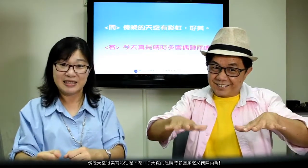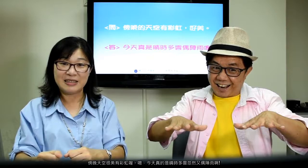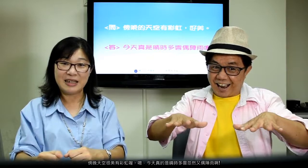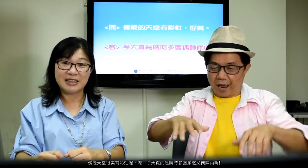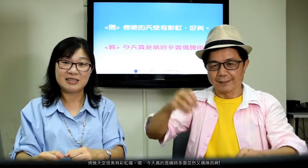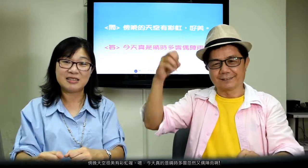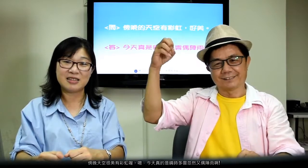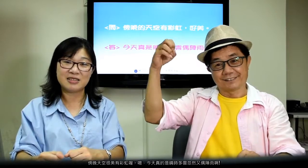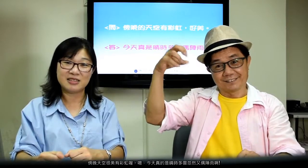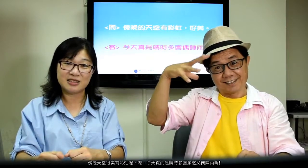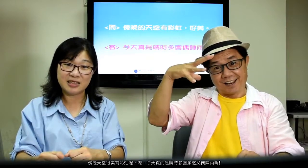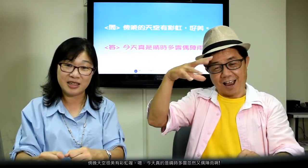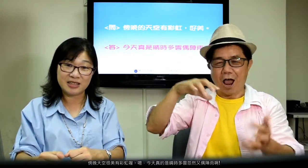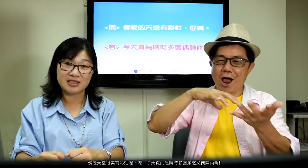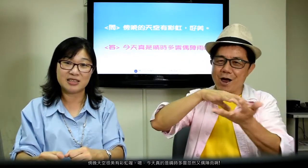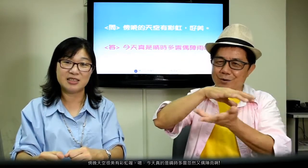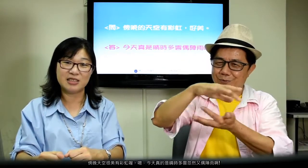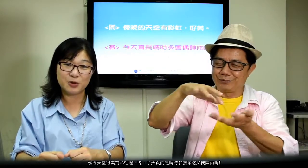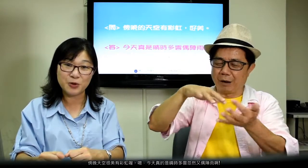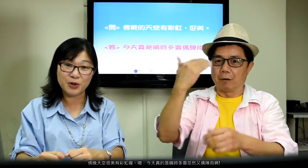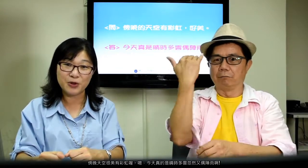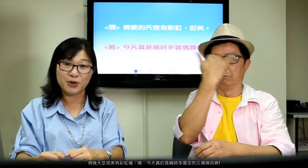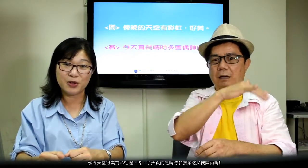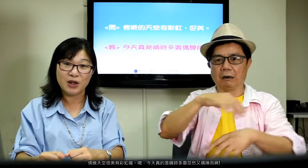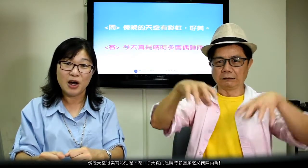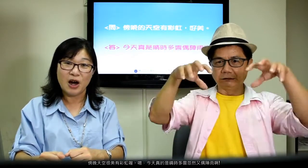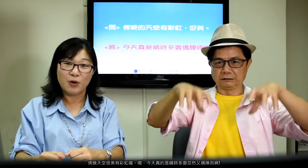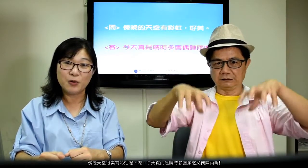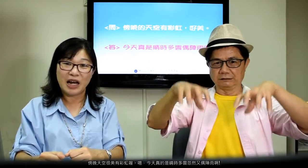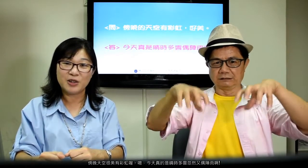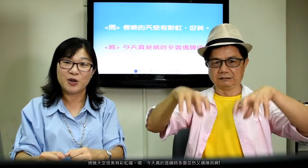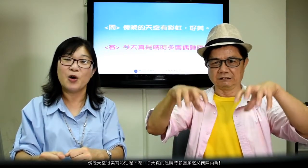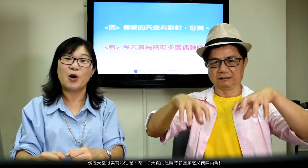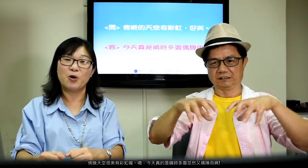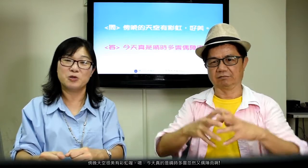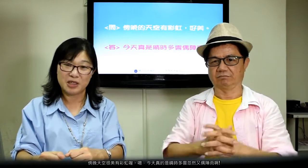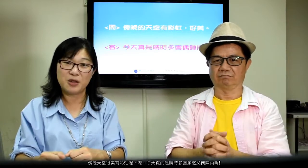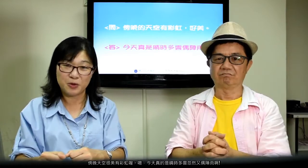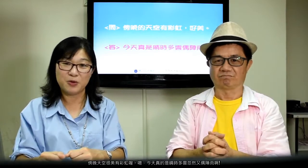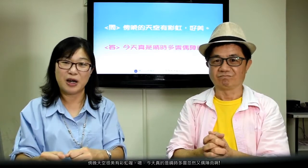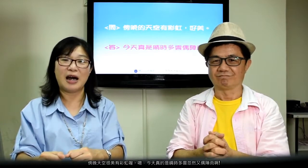今天真的是晴时多云，忽然又偶阵雨啊，